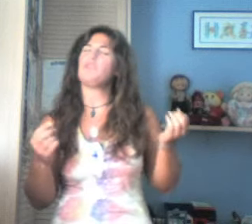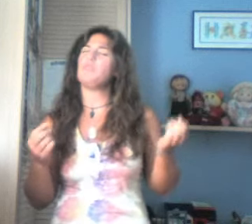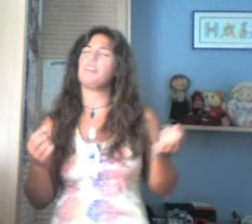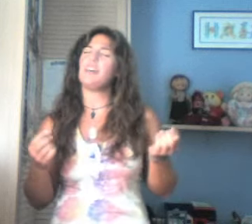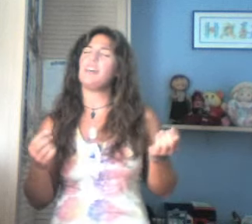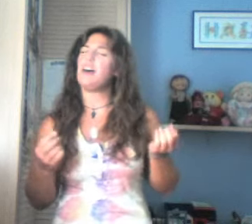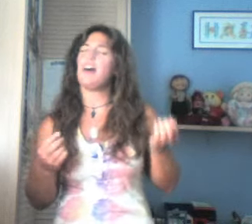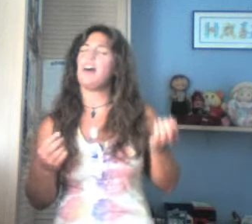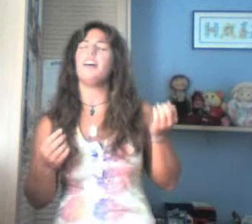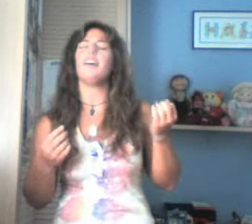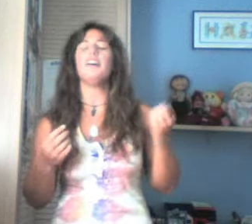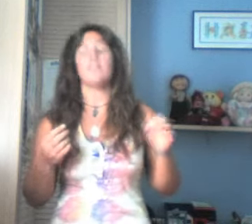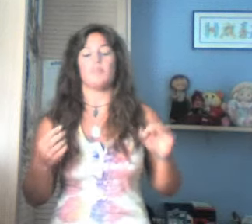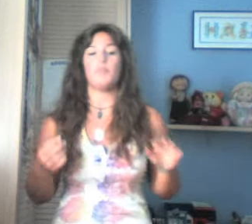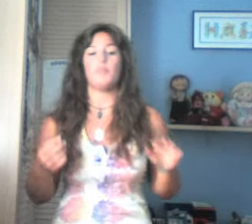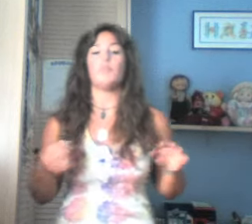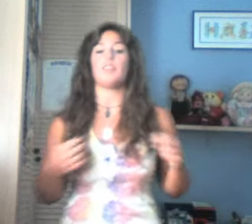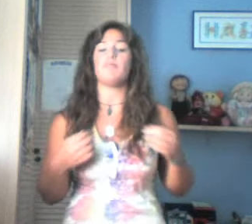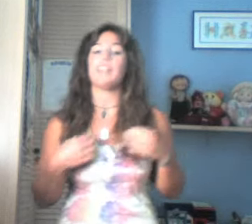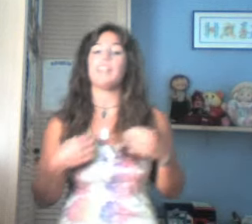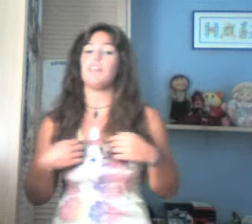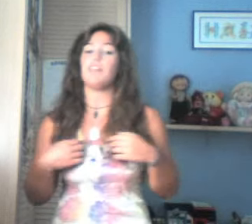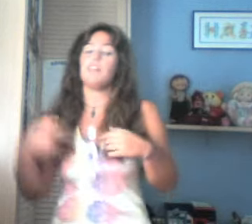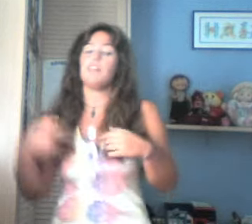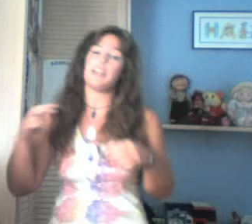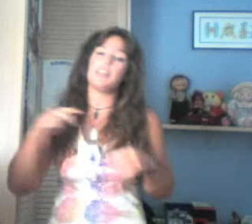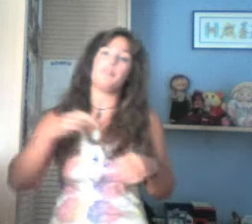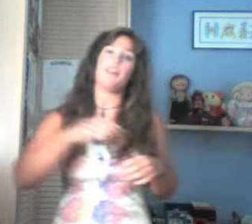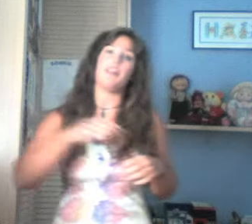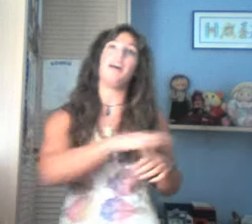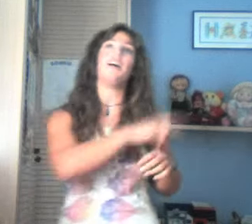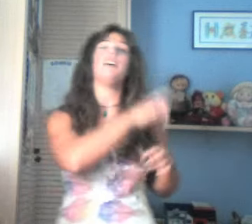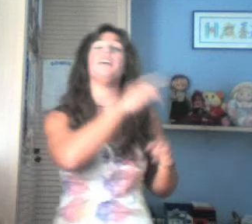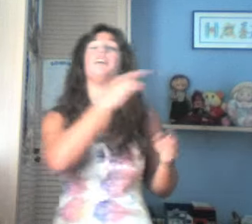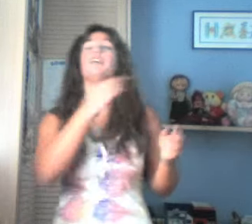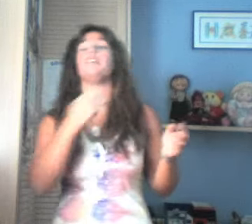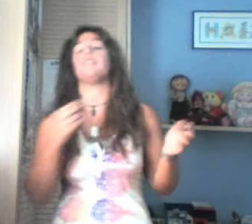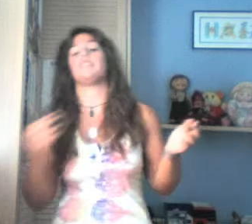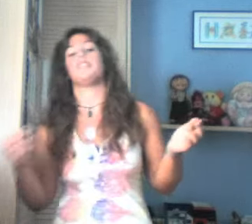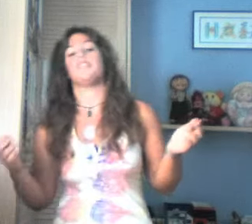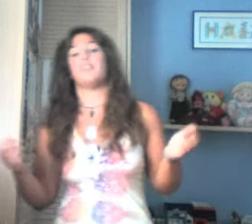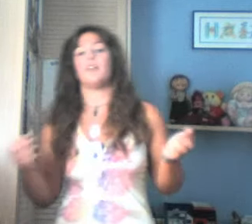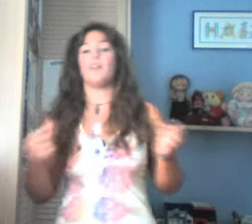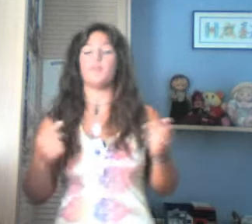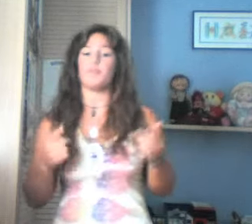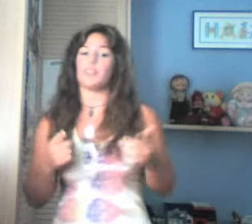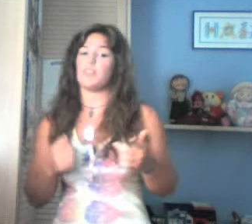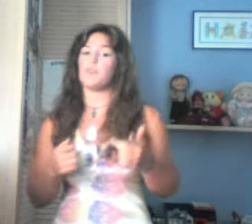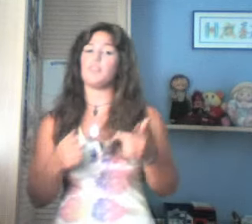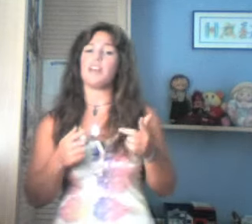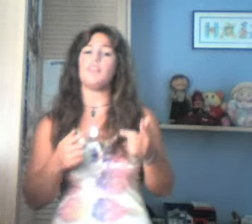va. Te pongo de mi lado, ya te vas. Por ti voy a